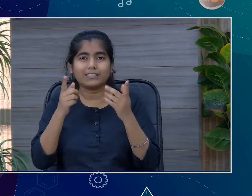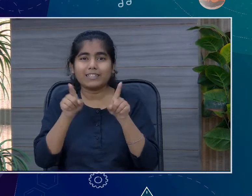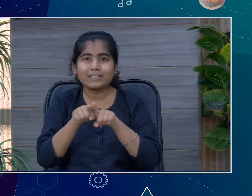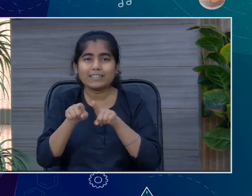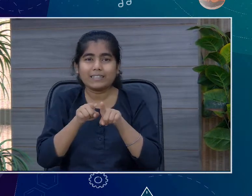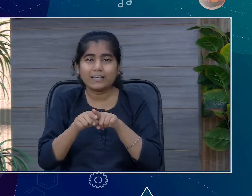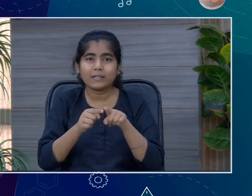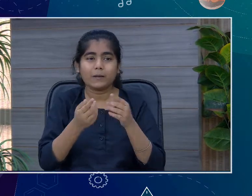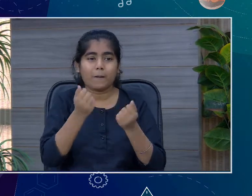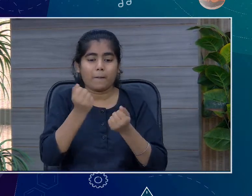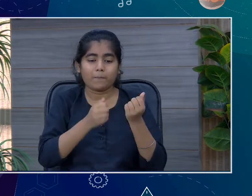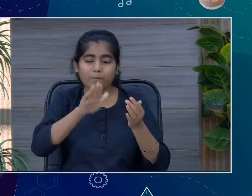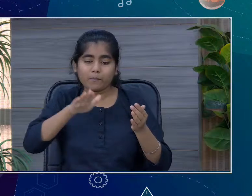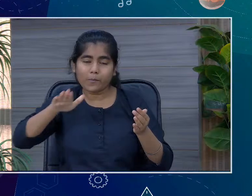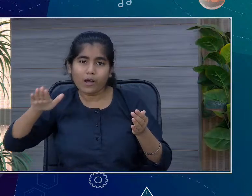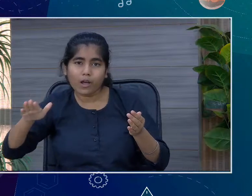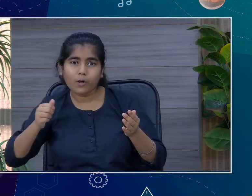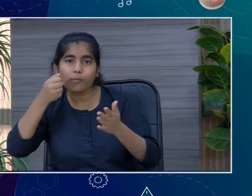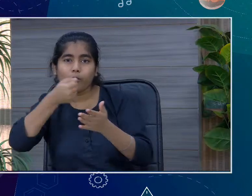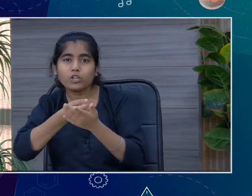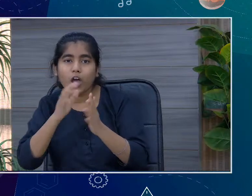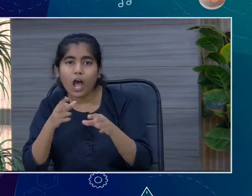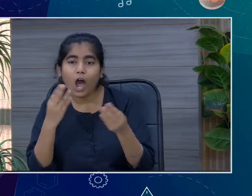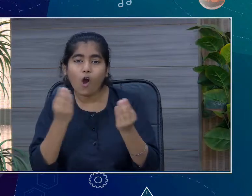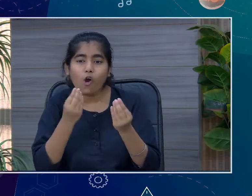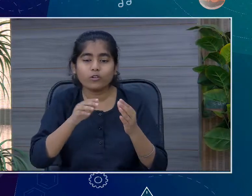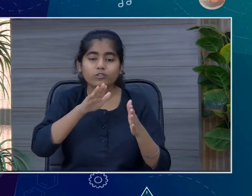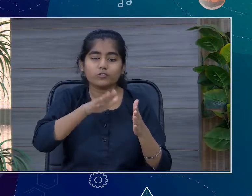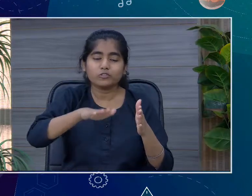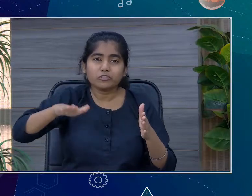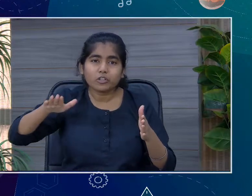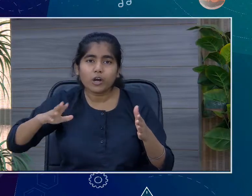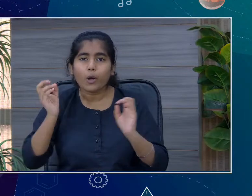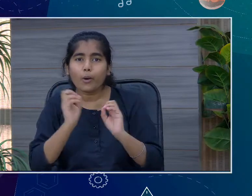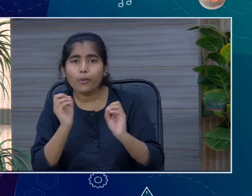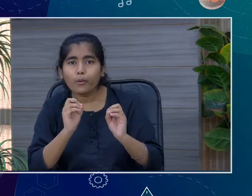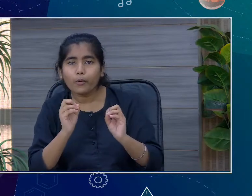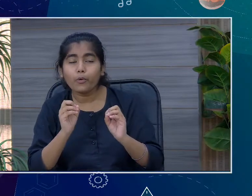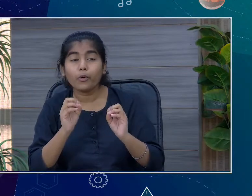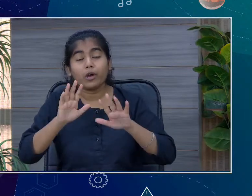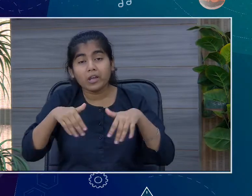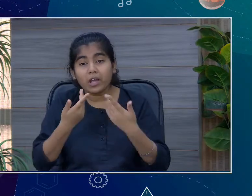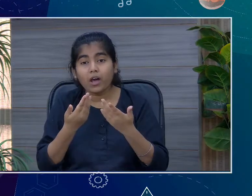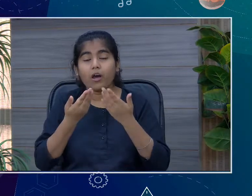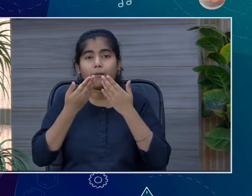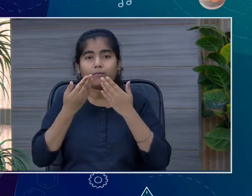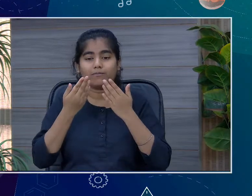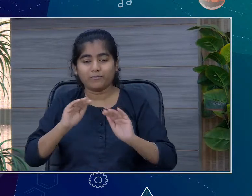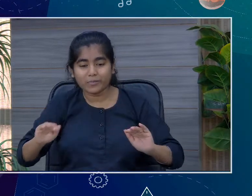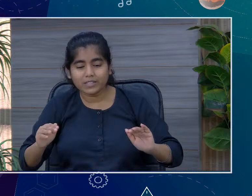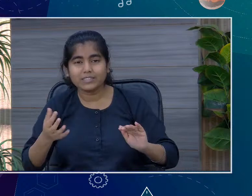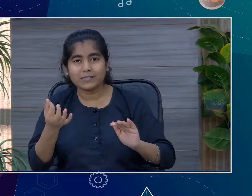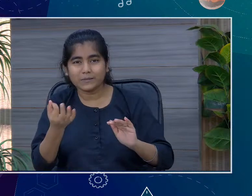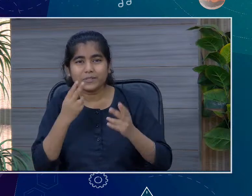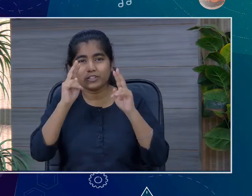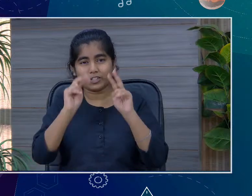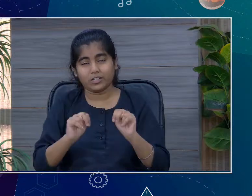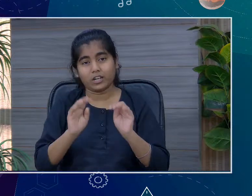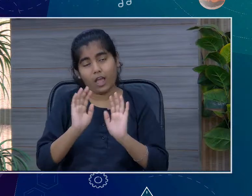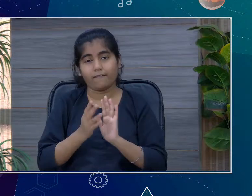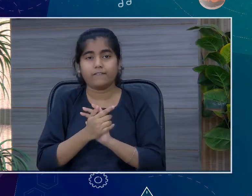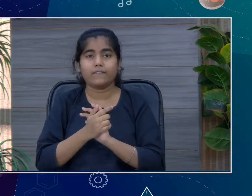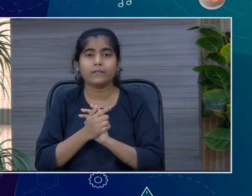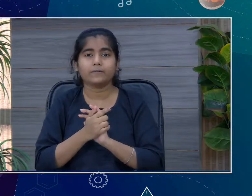अदर जो गाड़ियां हैं वो उस पार्किंग में नहीं होना चाहिए क्योंकि वहाँ पर जो गाड़ी पार्क हो रही है उसमें कोई स्पेशल नीड्स का बच्चा है, उसको वो सारी परेशानियाँ नहीं होनी चाहिए. आप